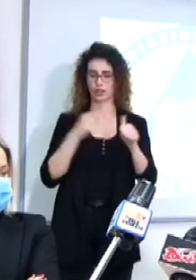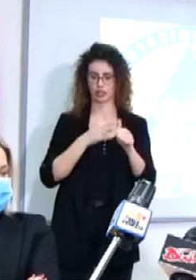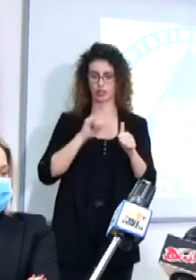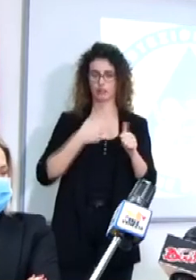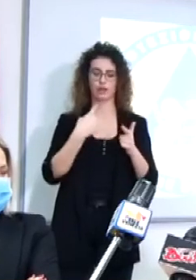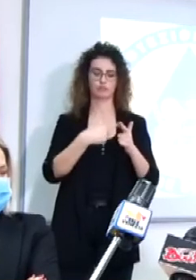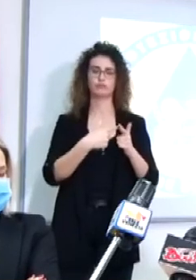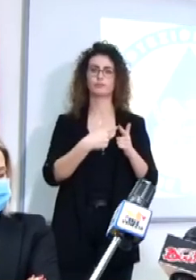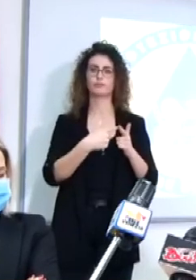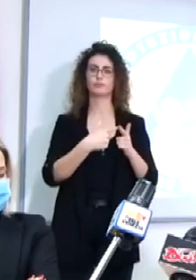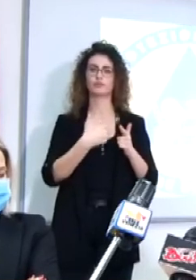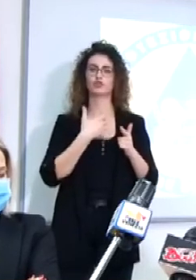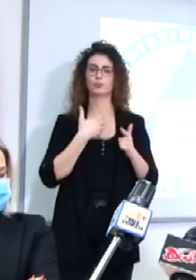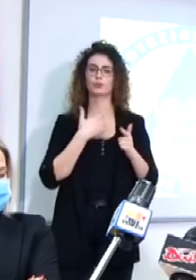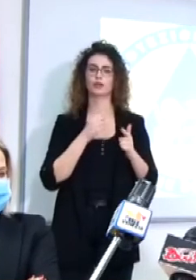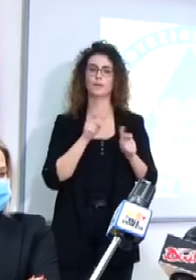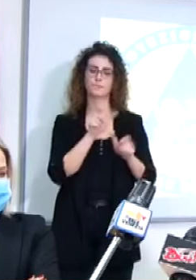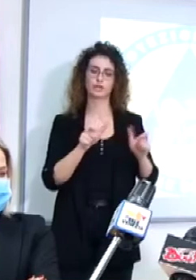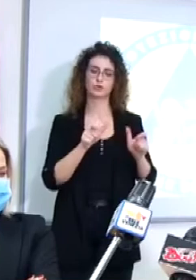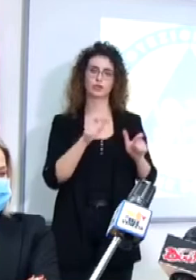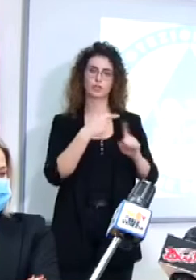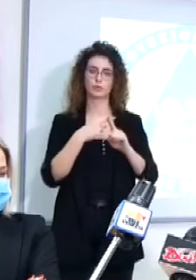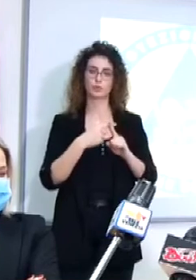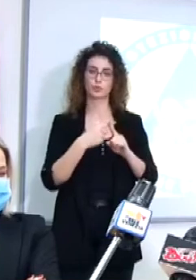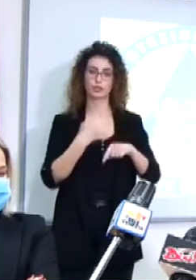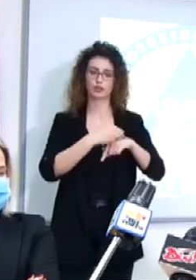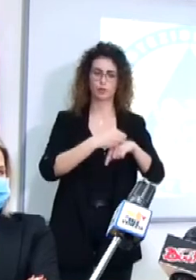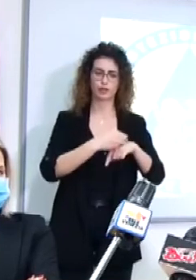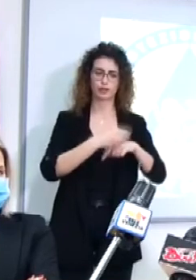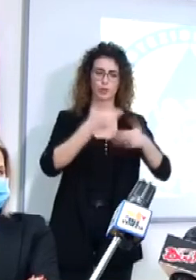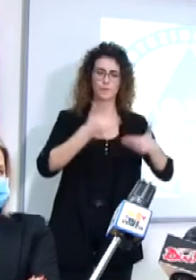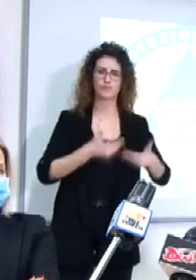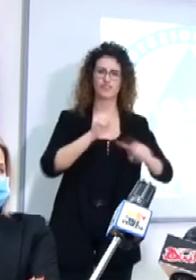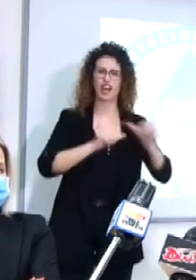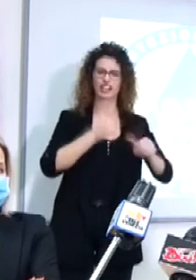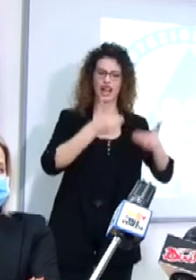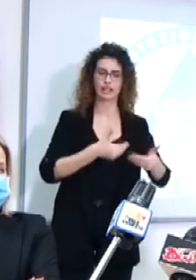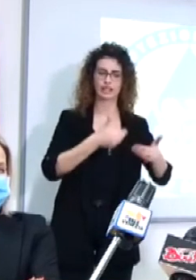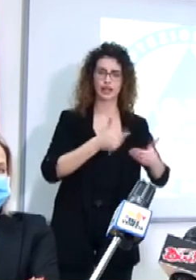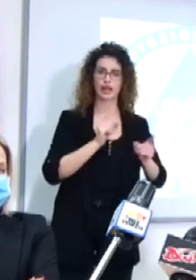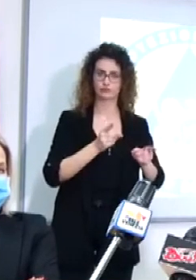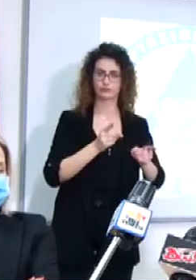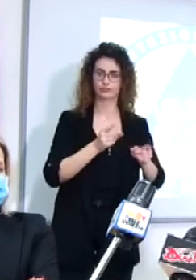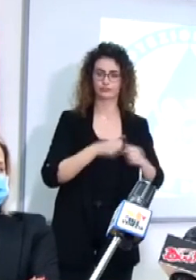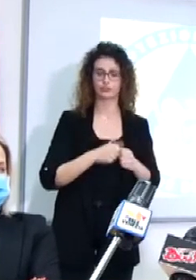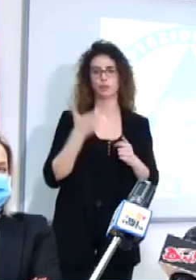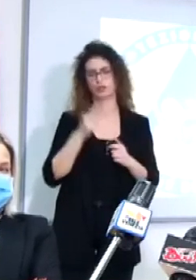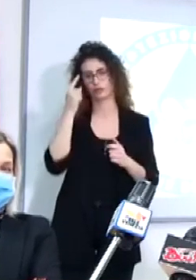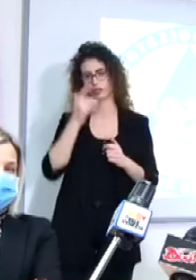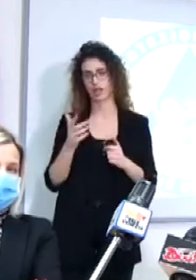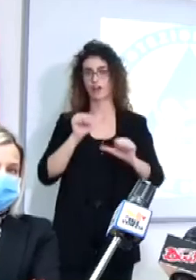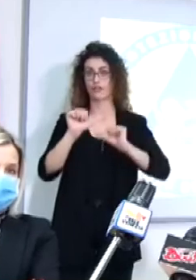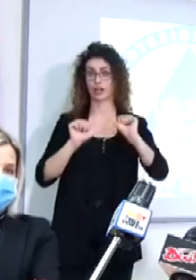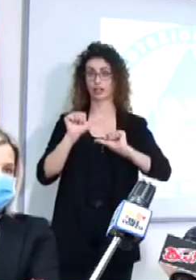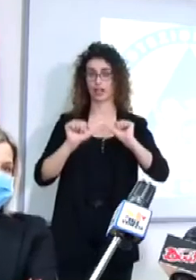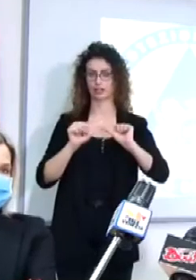quanto pesa nell'aumento del numero dei casi la presenza delle varianti perché sapete che le varianti è stato eletto lo